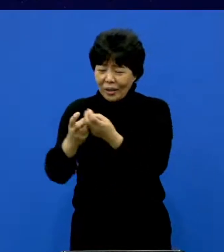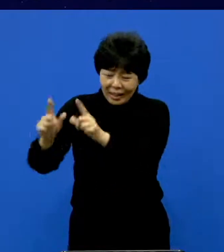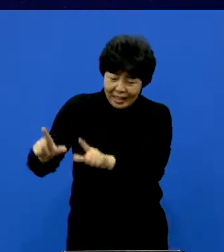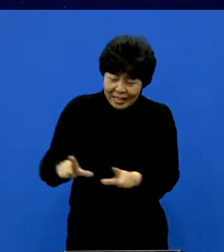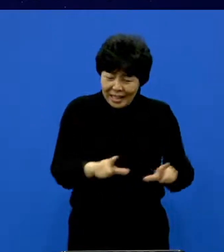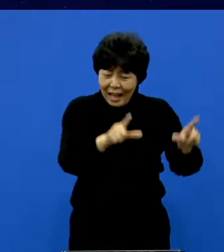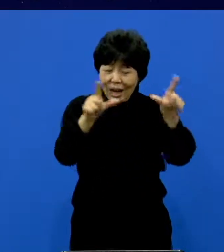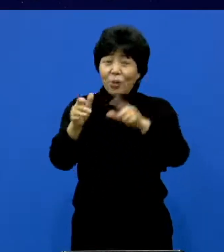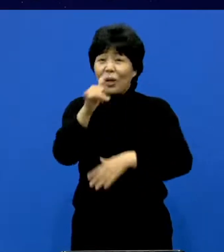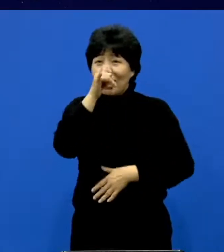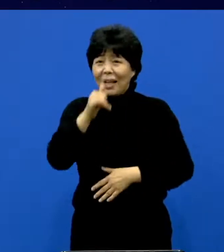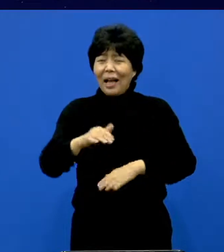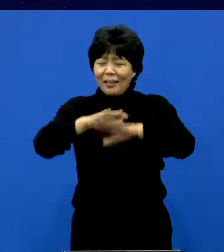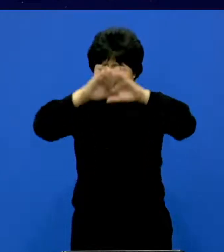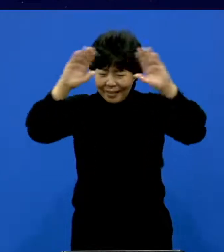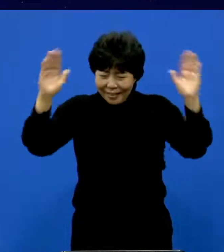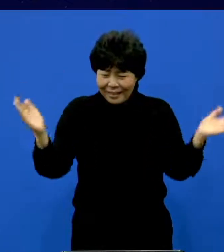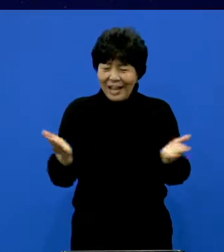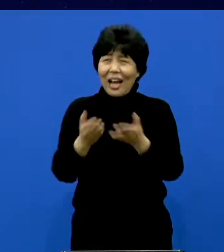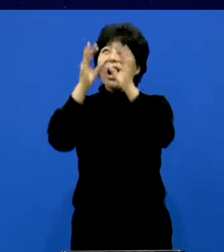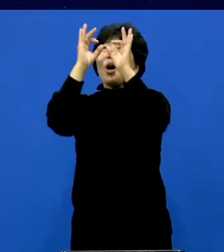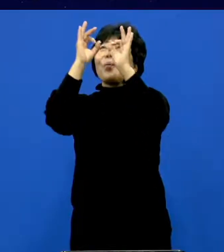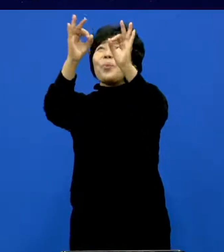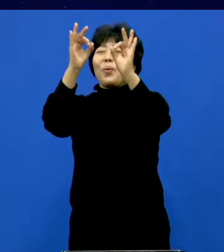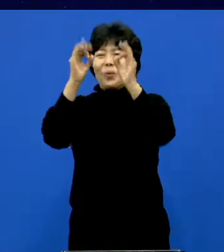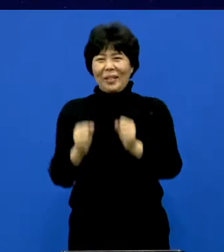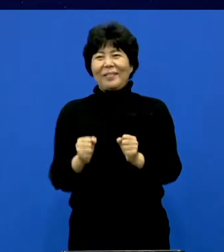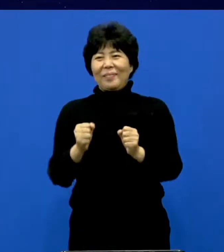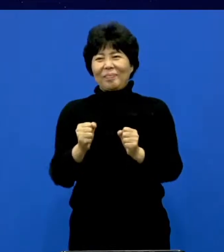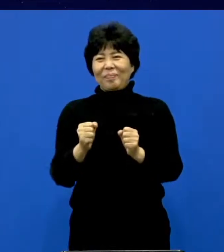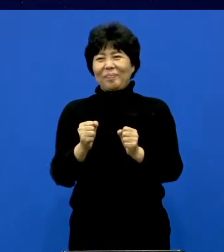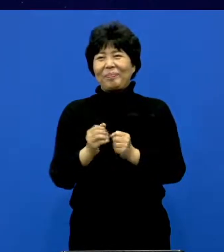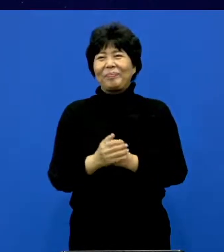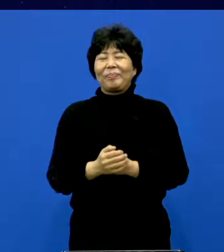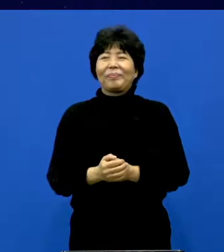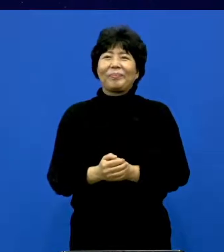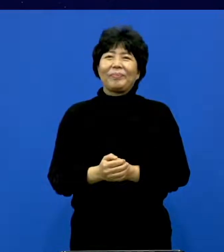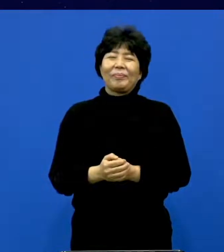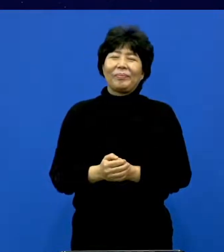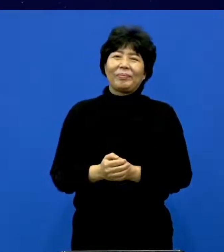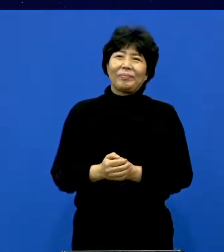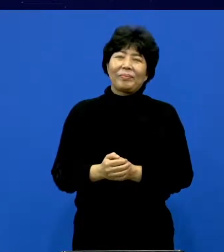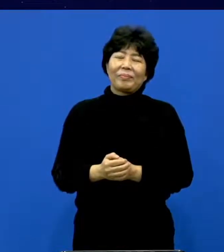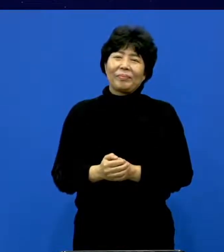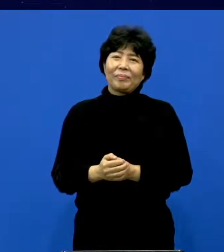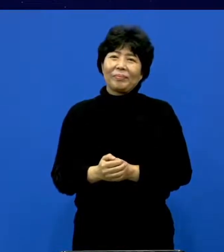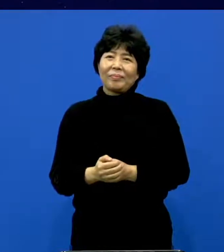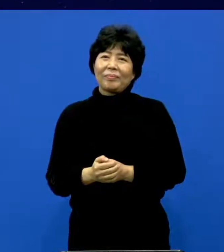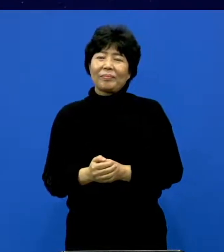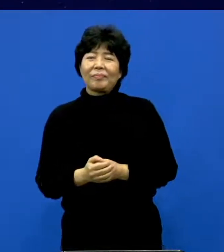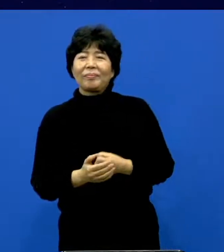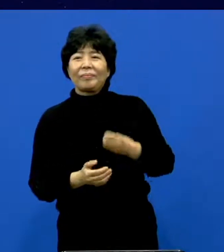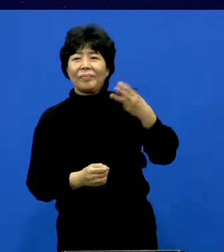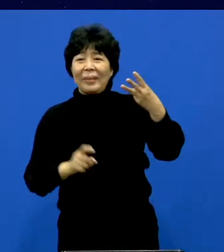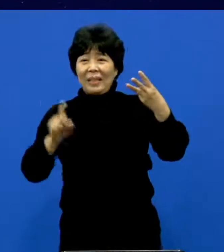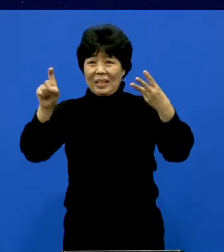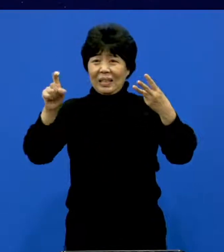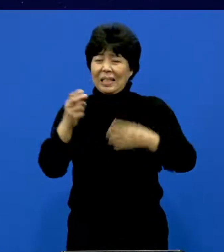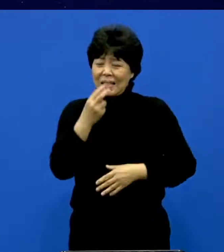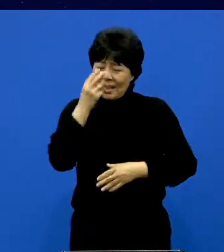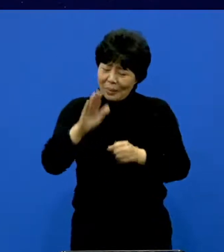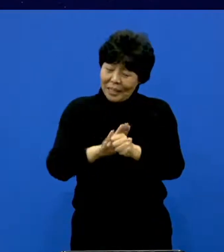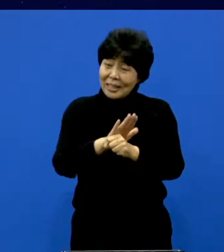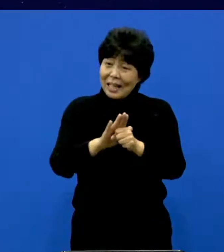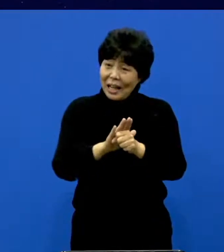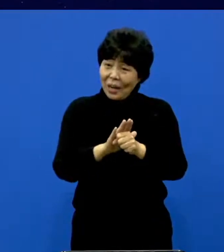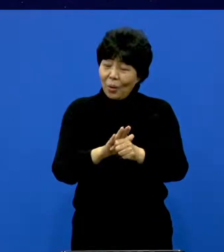악에 대해서 어떤 반응을 하면서 살아가고 있는 것을 하나님이 다 알고 계십니다. 그래서 오늘 10절의 말씀처럼 생명을 사랑하고 좋은 날